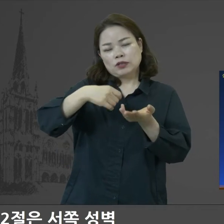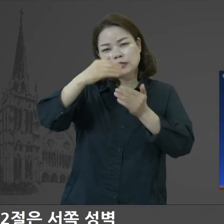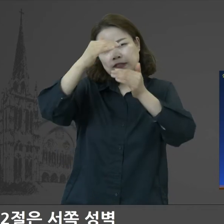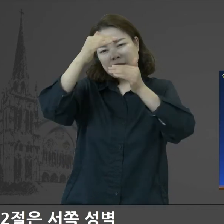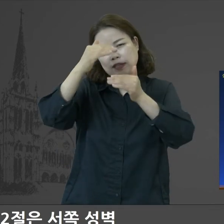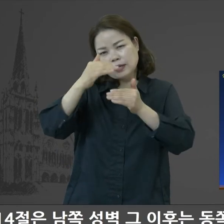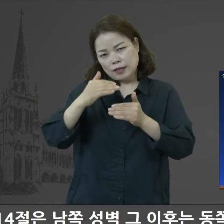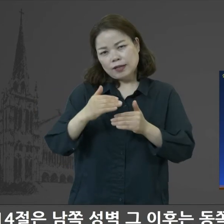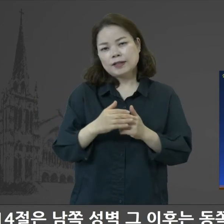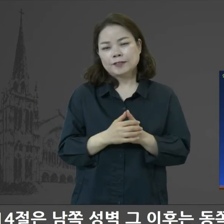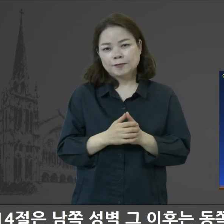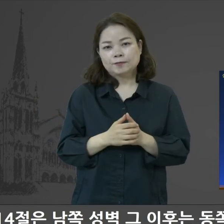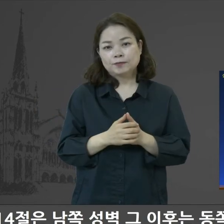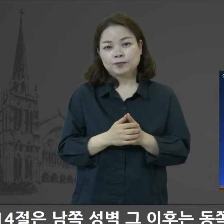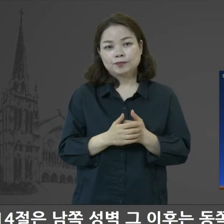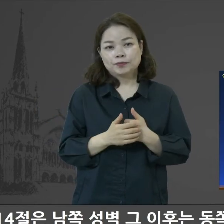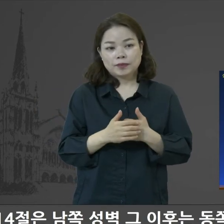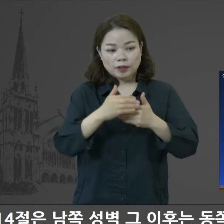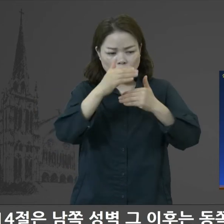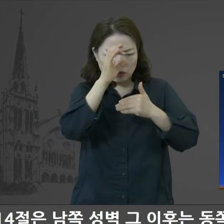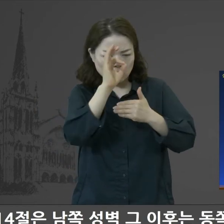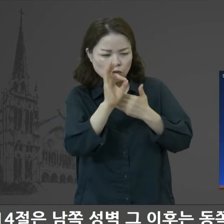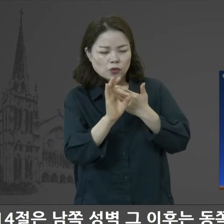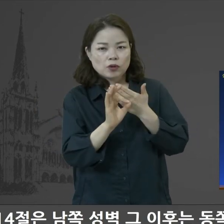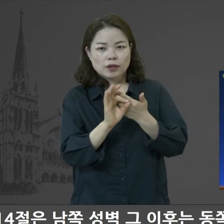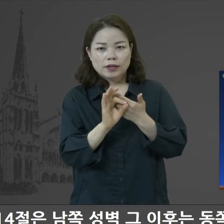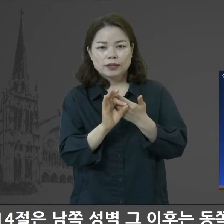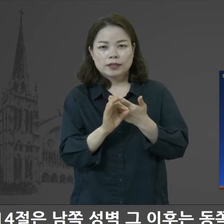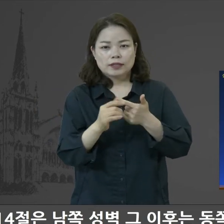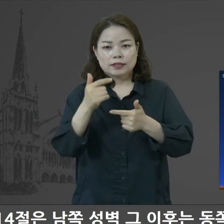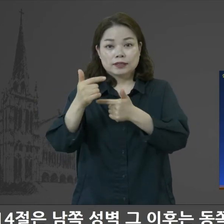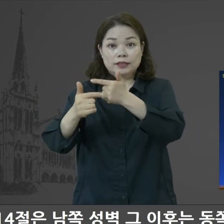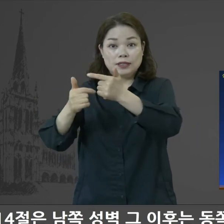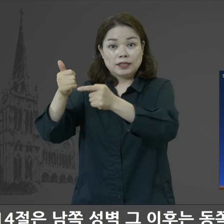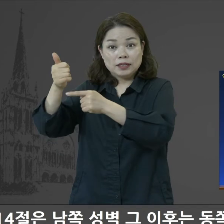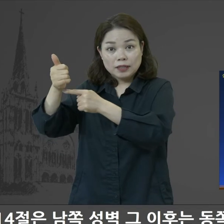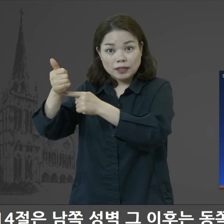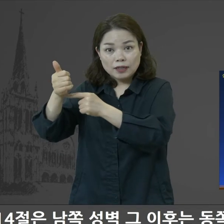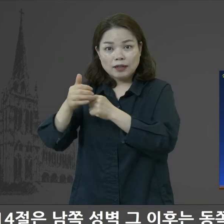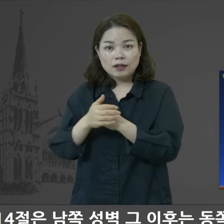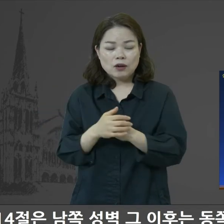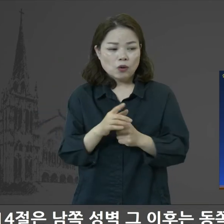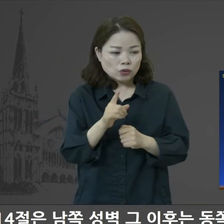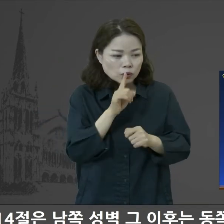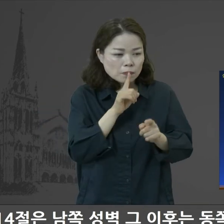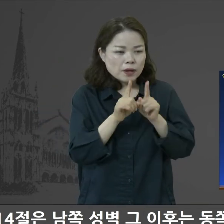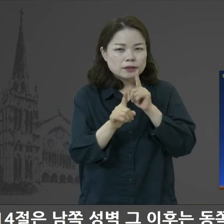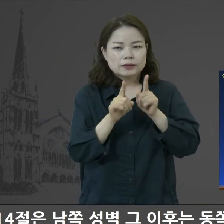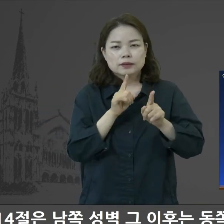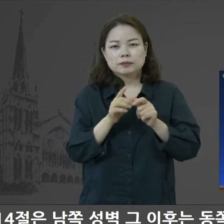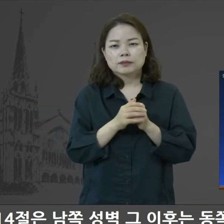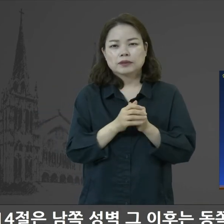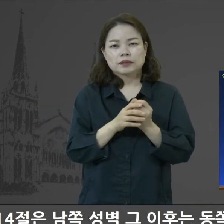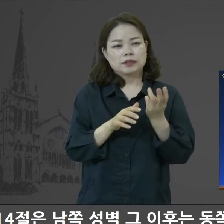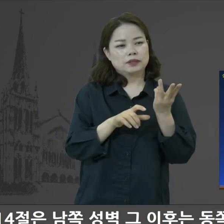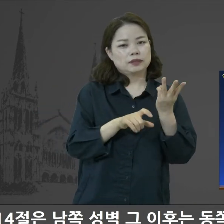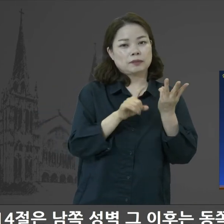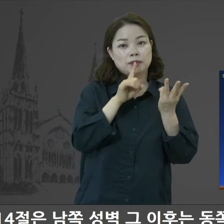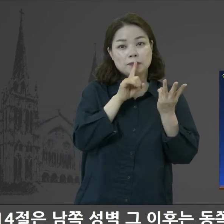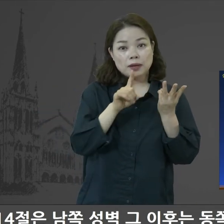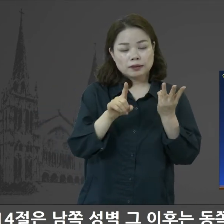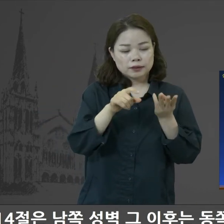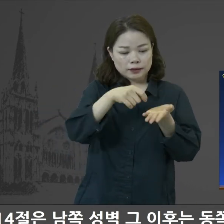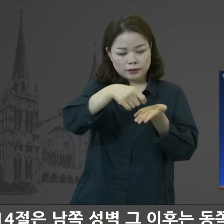내용 흐름입니다. 저는 이 흐름을 보면서 느헤미야가 어떤 말씀으로 3장의